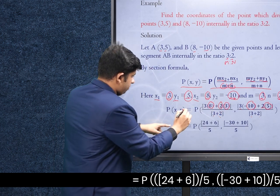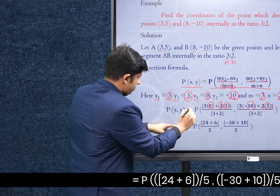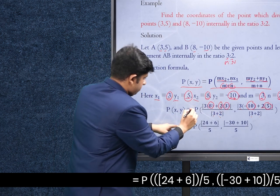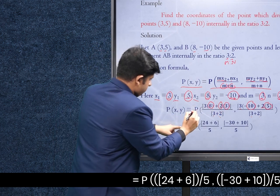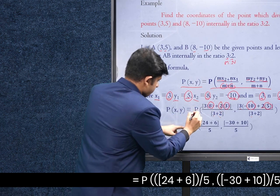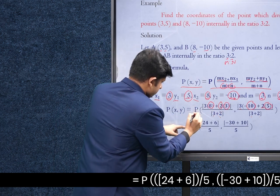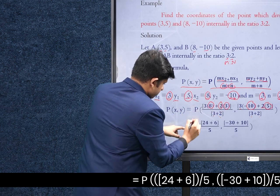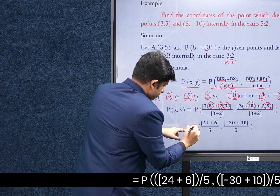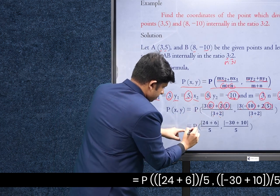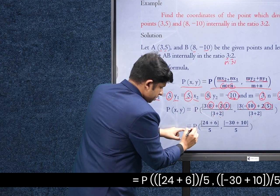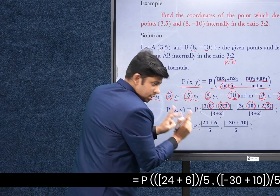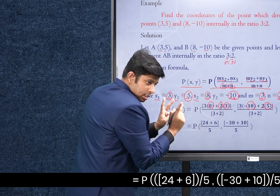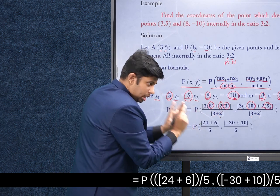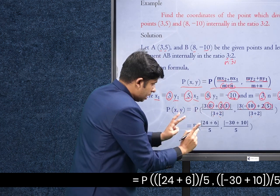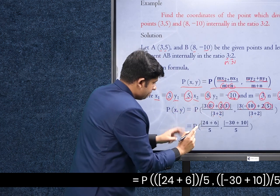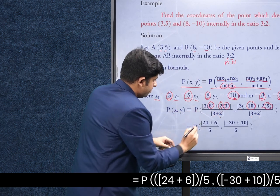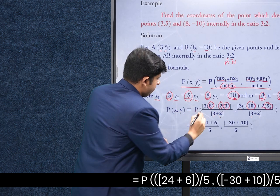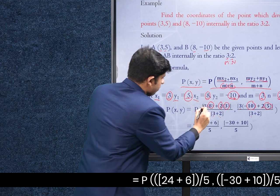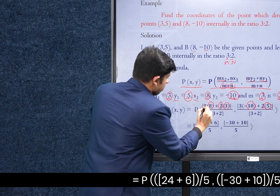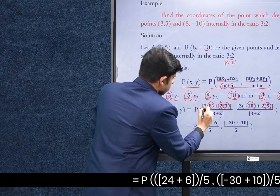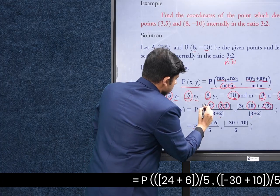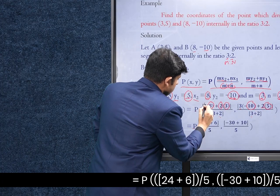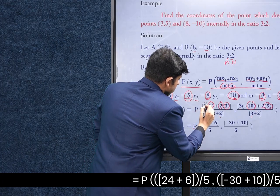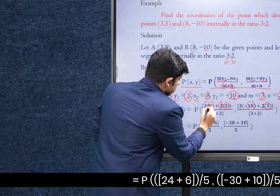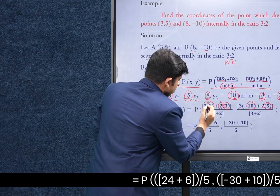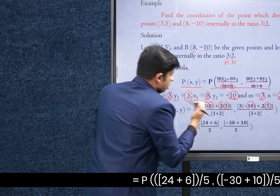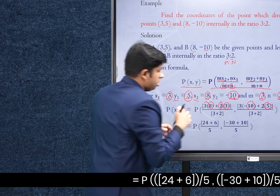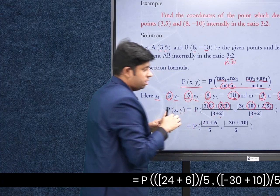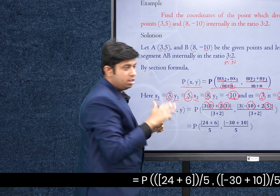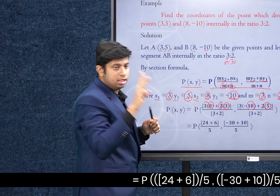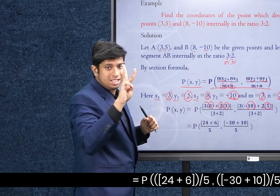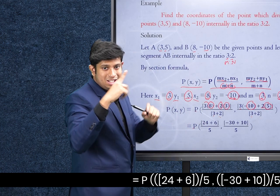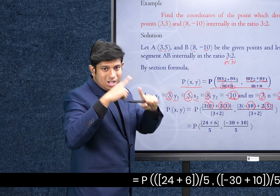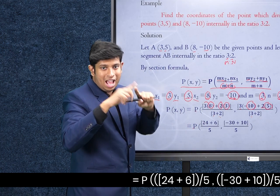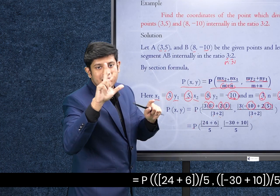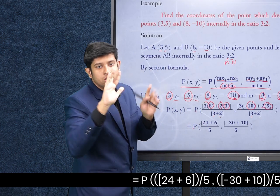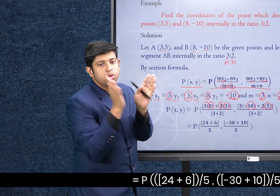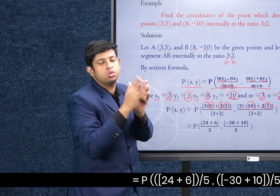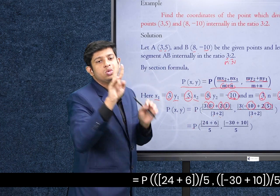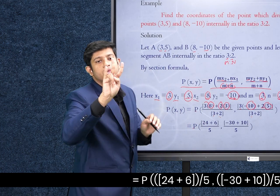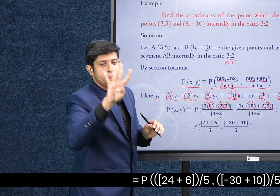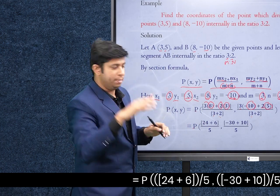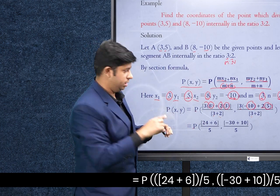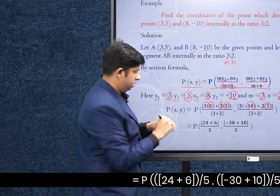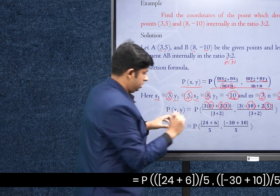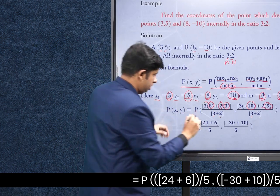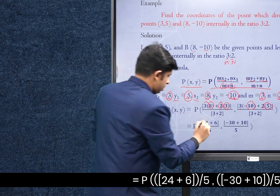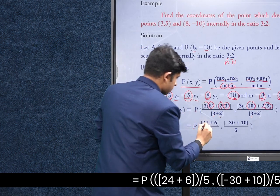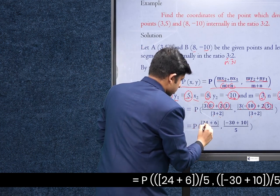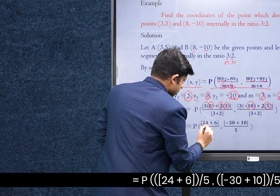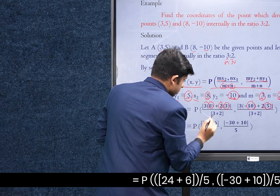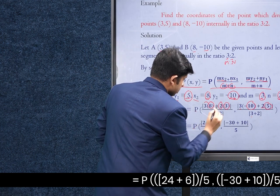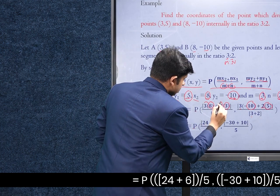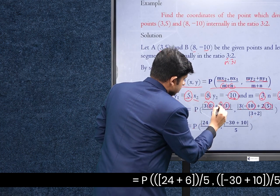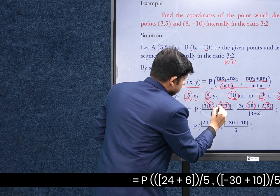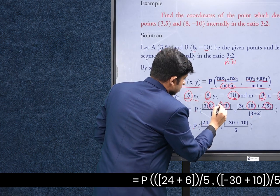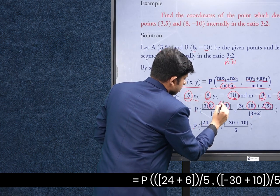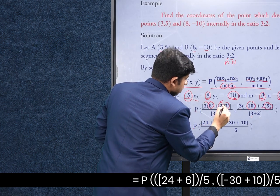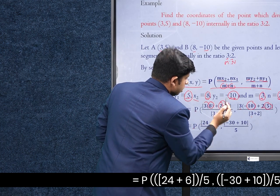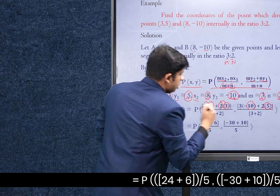ஈடு பி அடைப்புக்குறிக்குள் அடைப்புக்குறி 24 கூட்டல் 6 கீழ்க்கோடு 5